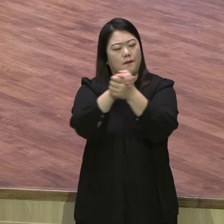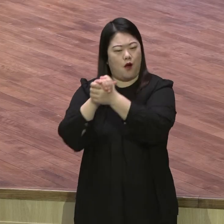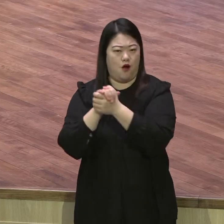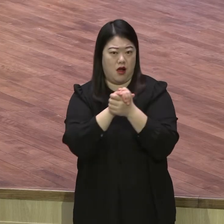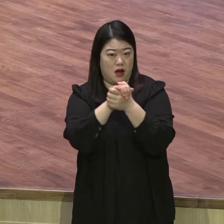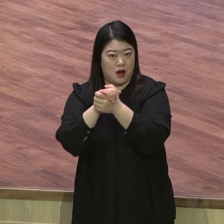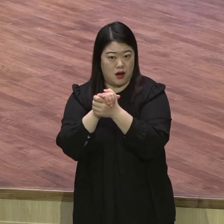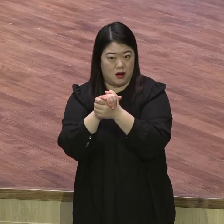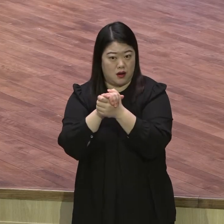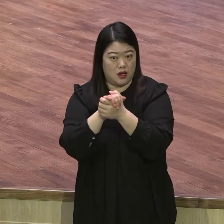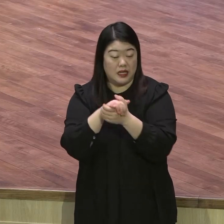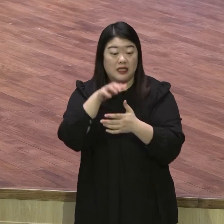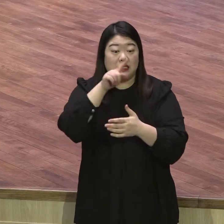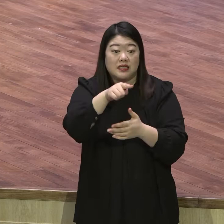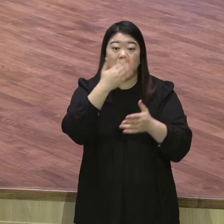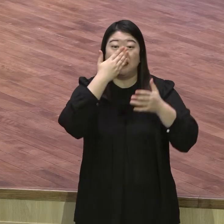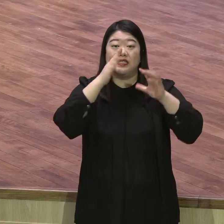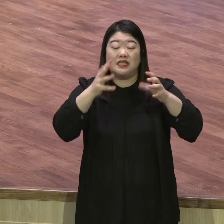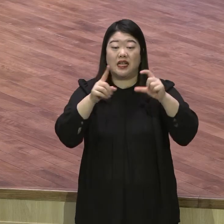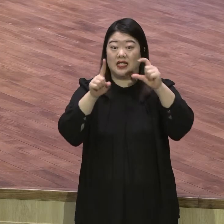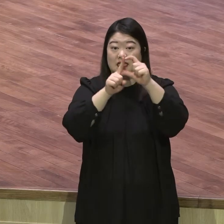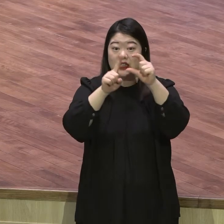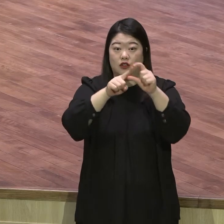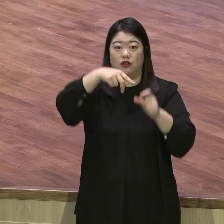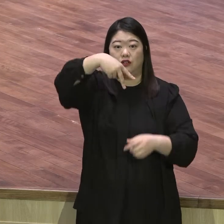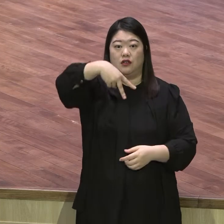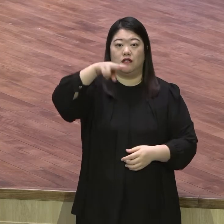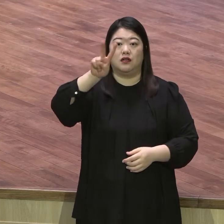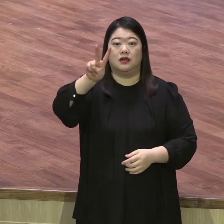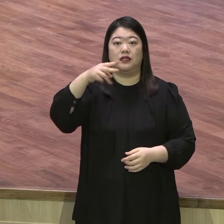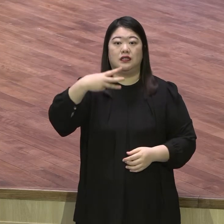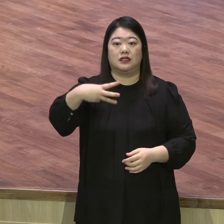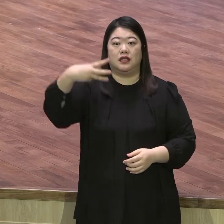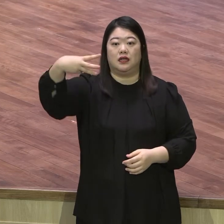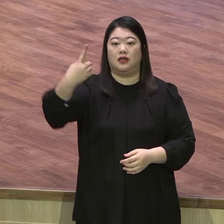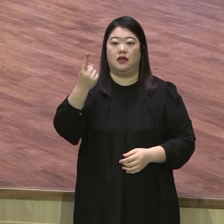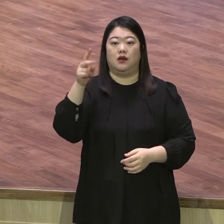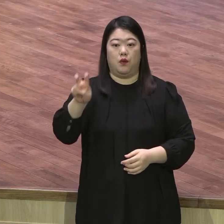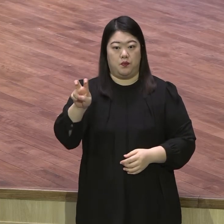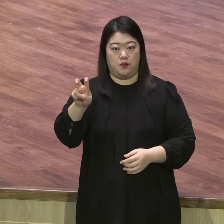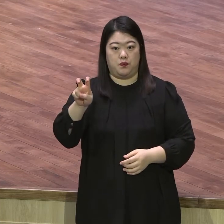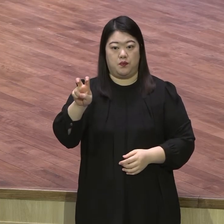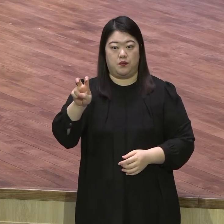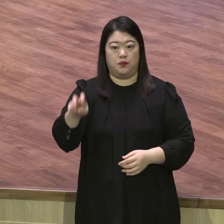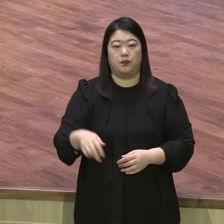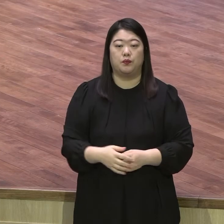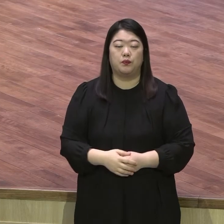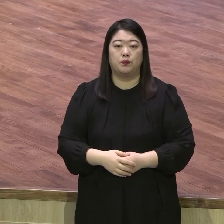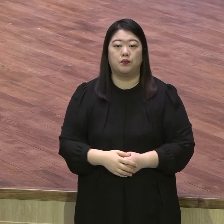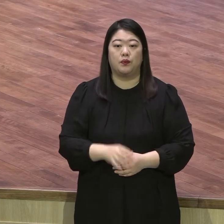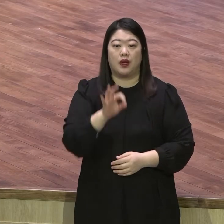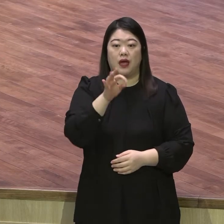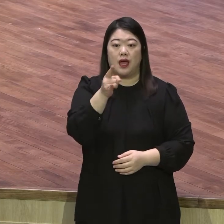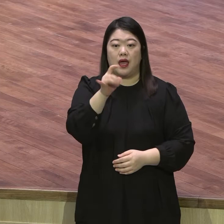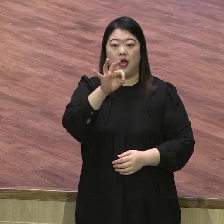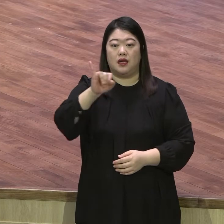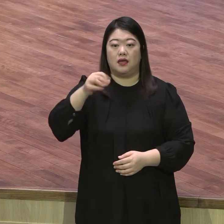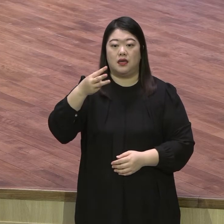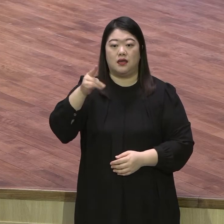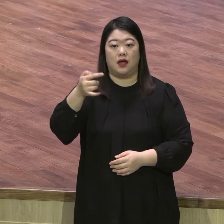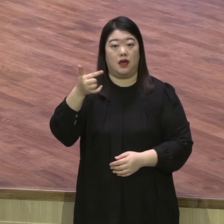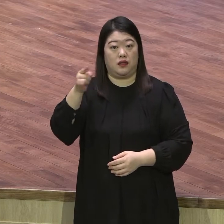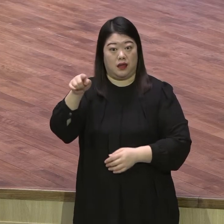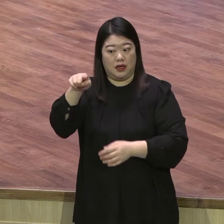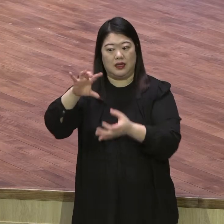히브리 말로는 샬롬이, 헬라 말로는 에이레네라고 말합니다. 이 샬롬이라는 것은 여러분